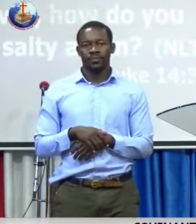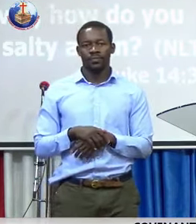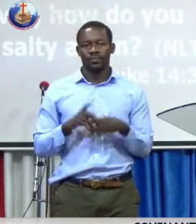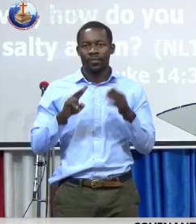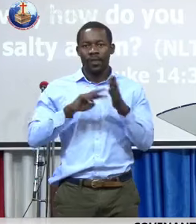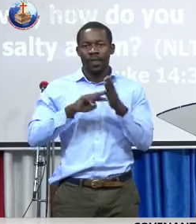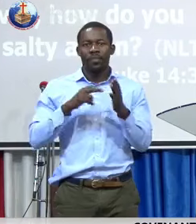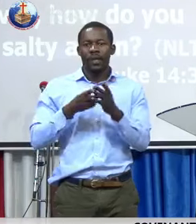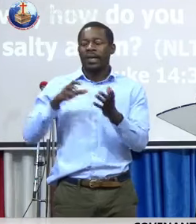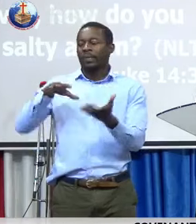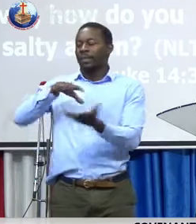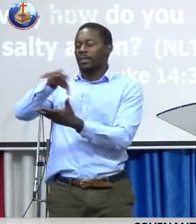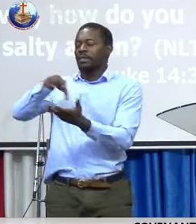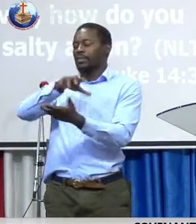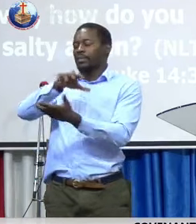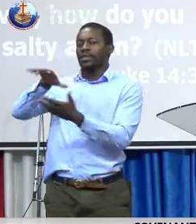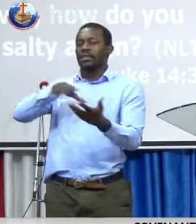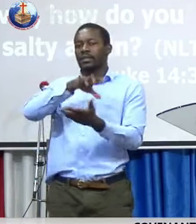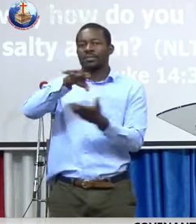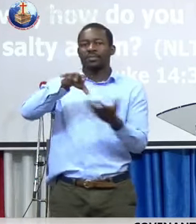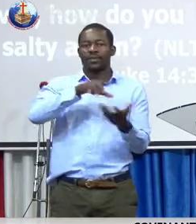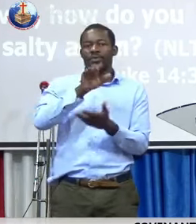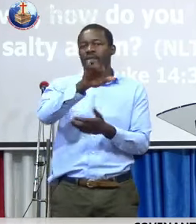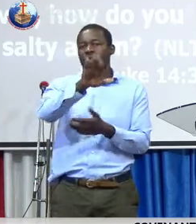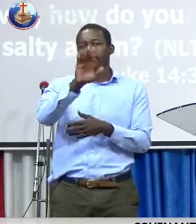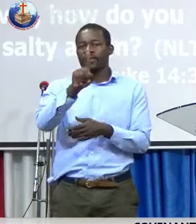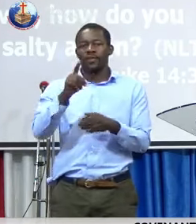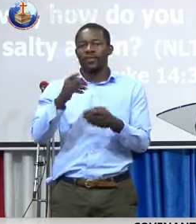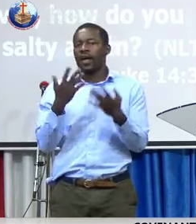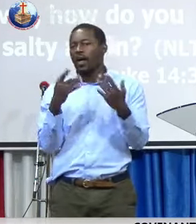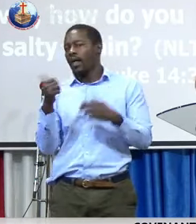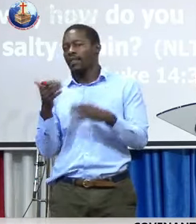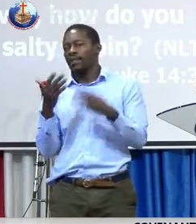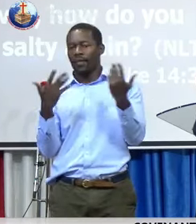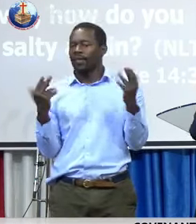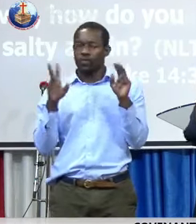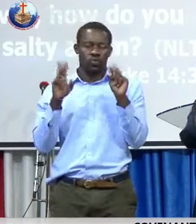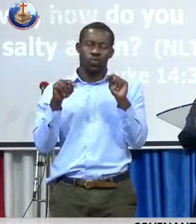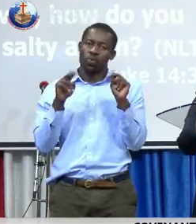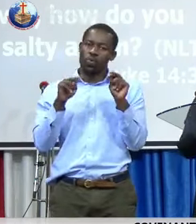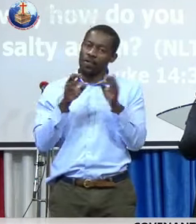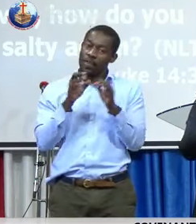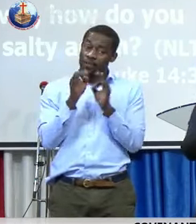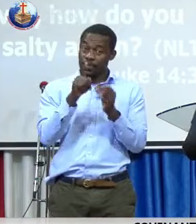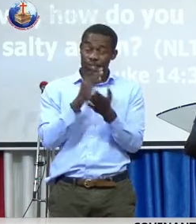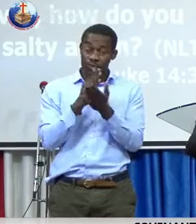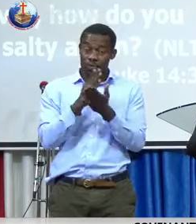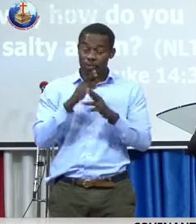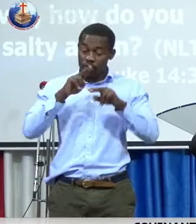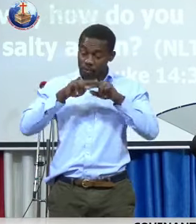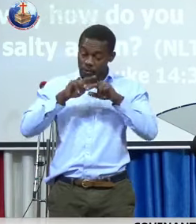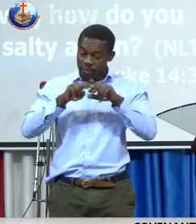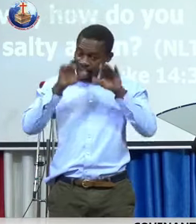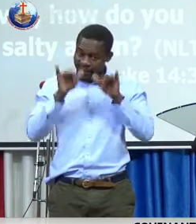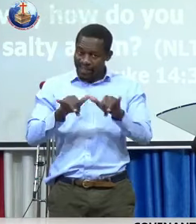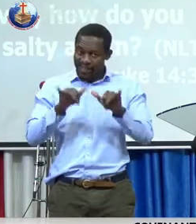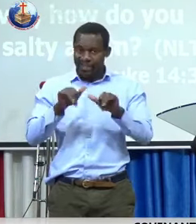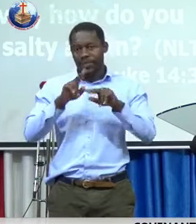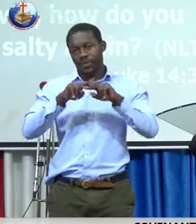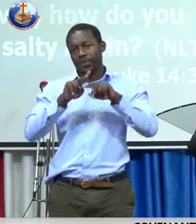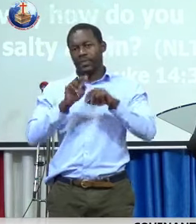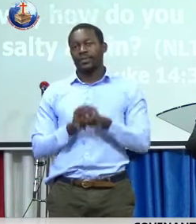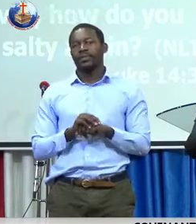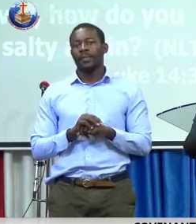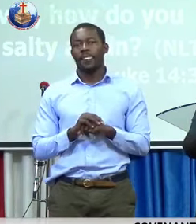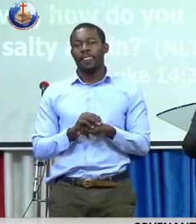be mixed in with other things. If we are salt, we are salt, and that is how we stay. Kwa hivyo hatustahili kuchanganywa na vitu vingine. Kama ni chumvi, tuko